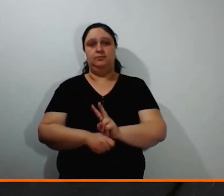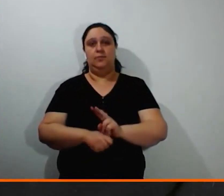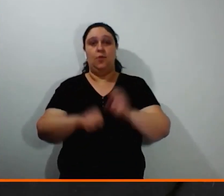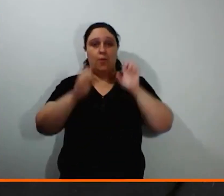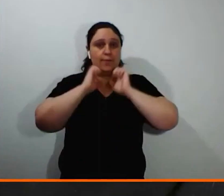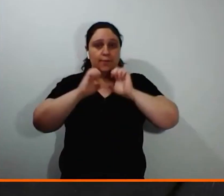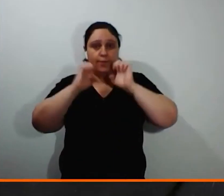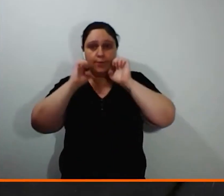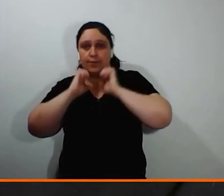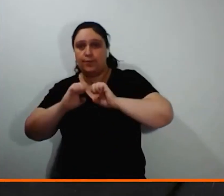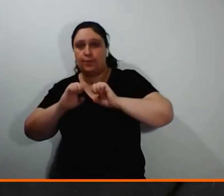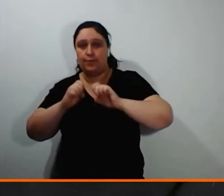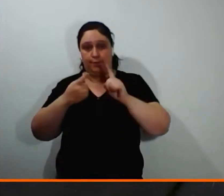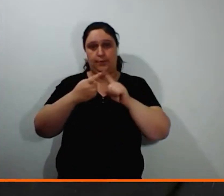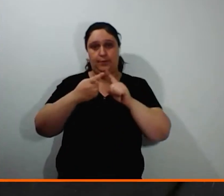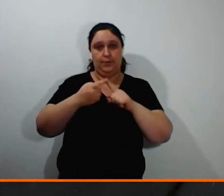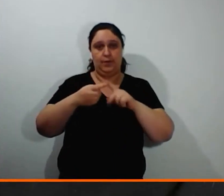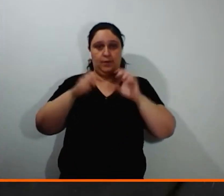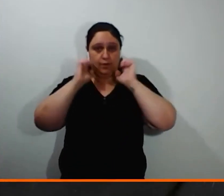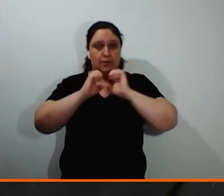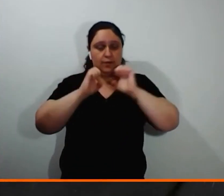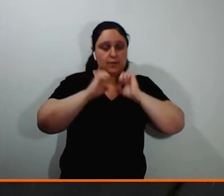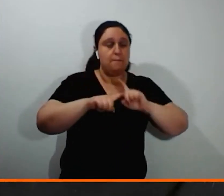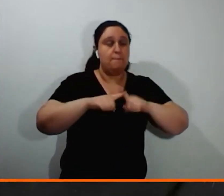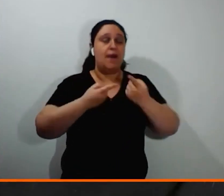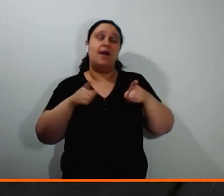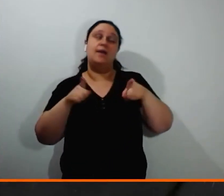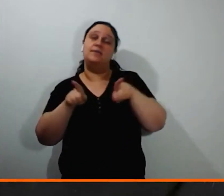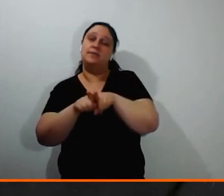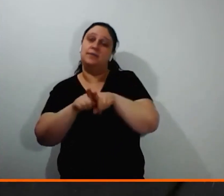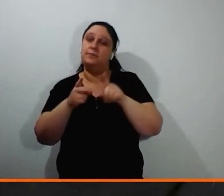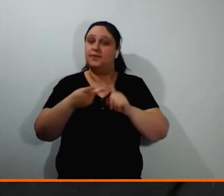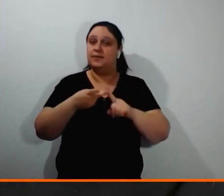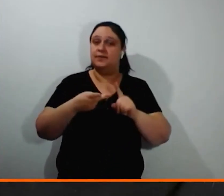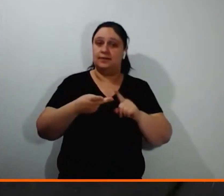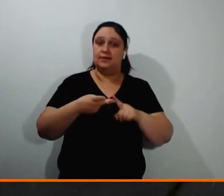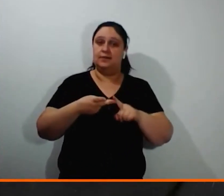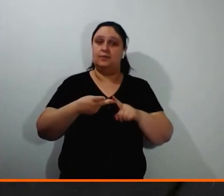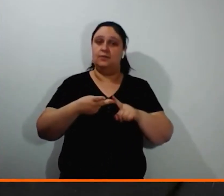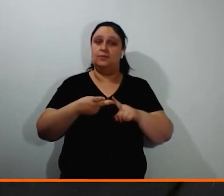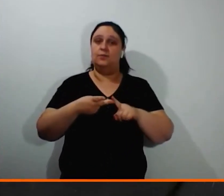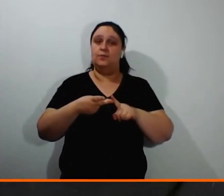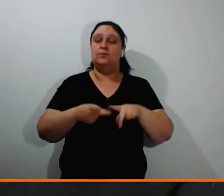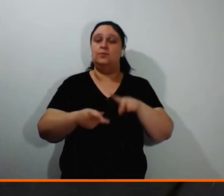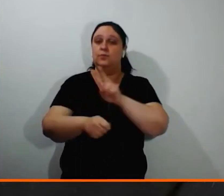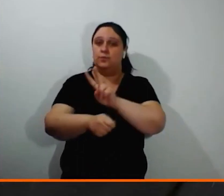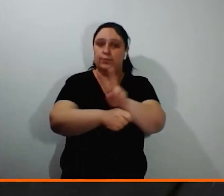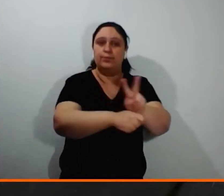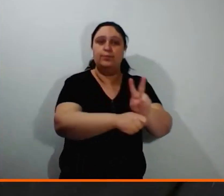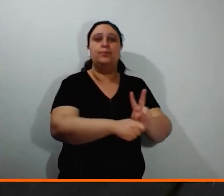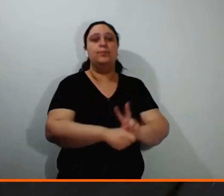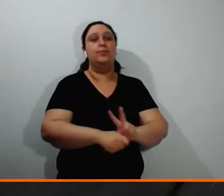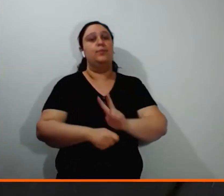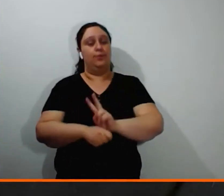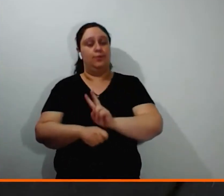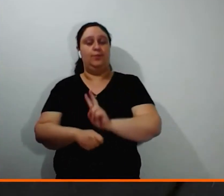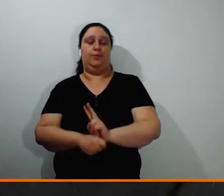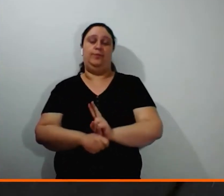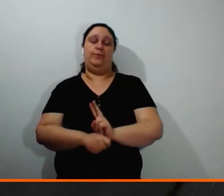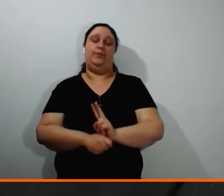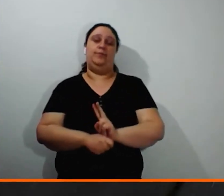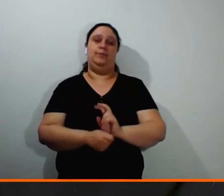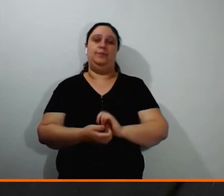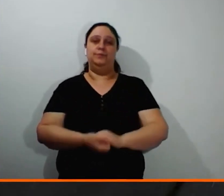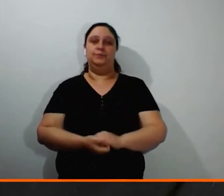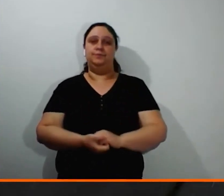tenham contatos e já a rede de cuidado dos jovens já cuidam desses cuidados. Graças